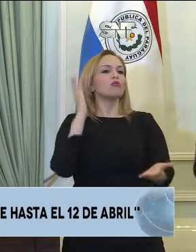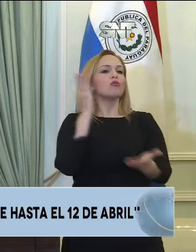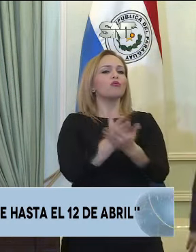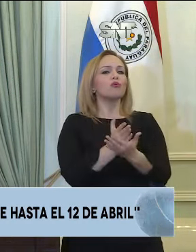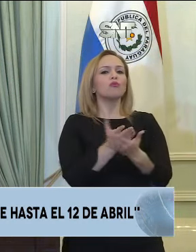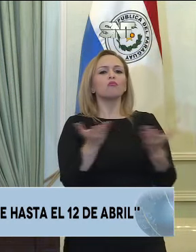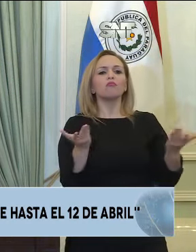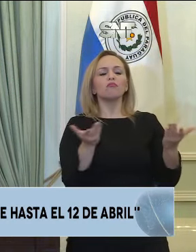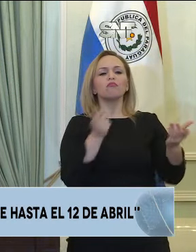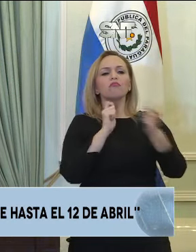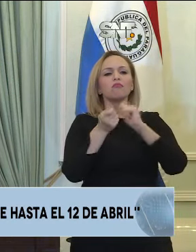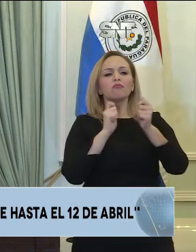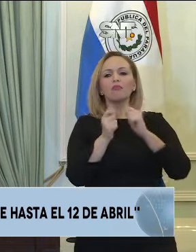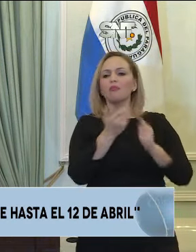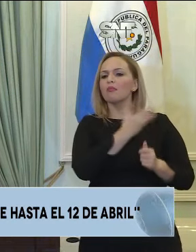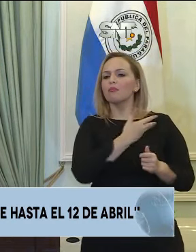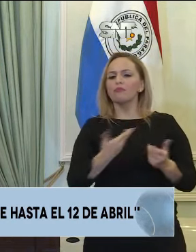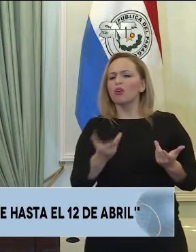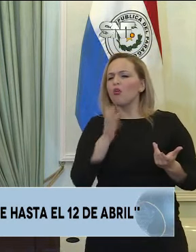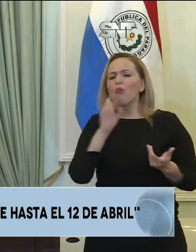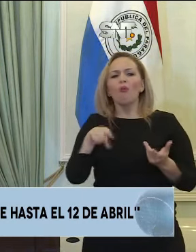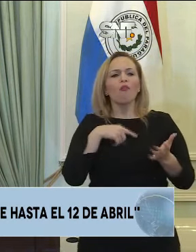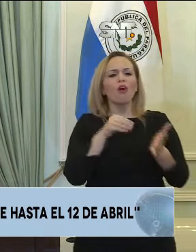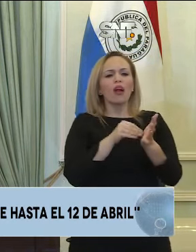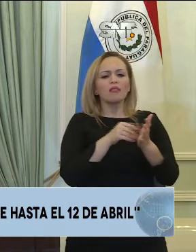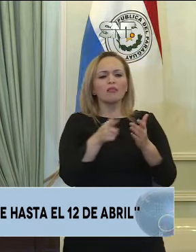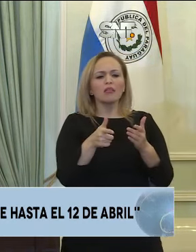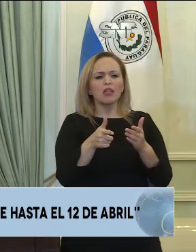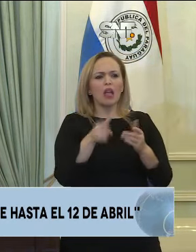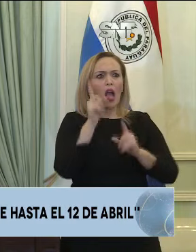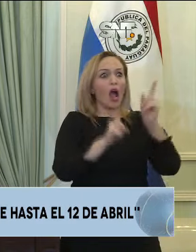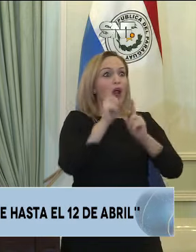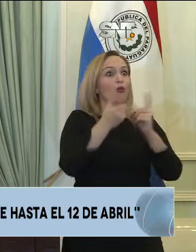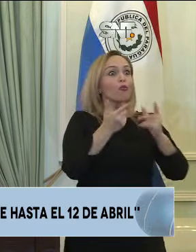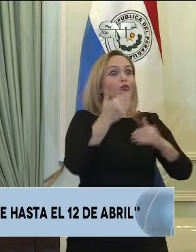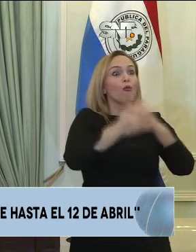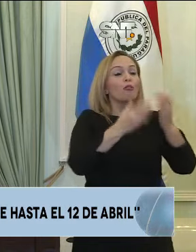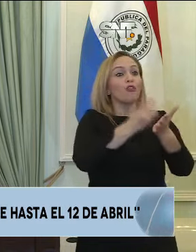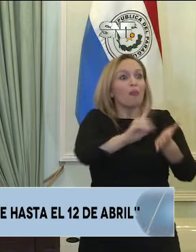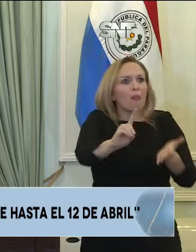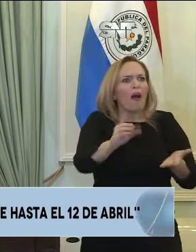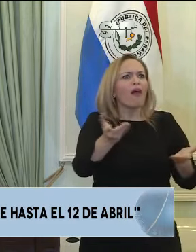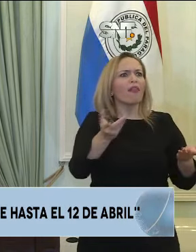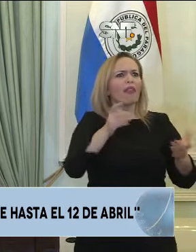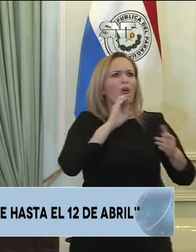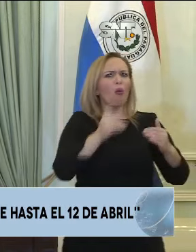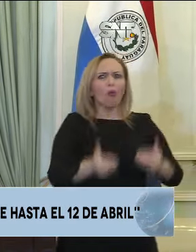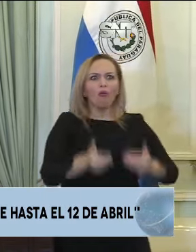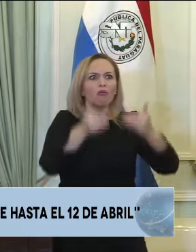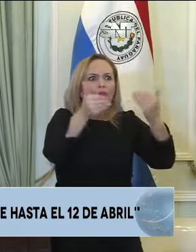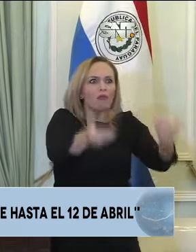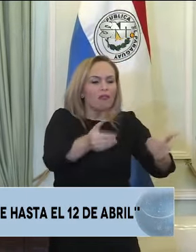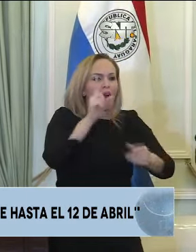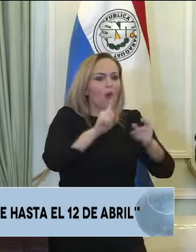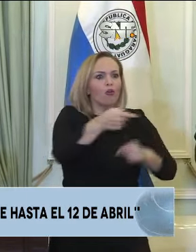iniciados. Estuvo conversando con el presidente de la Corte. ¿Cómo se van a postergar todos los procesos en el momento? ¿Cómo queda esto?